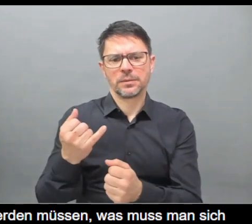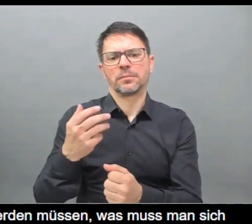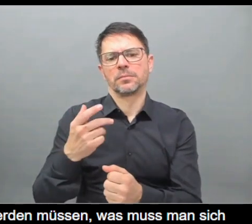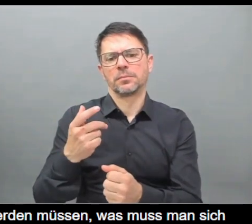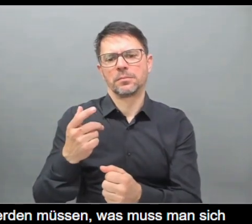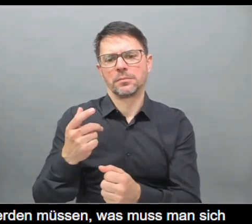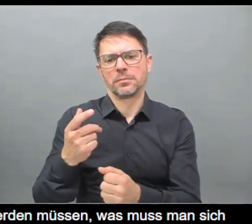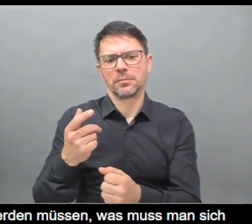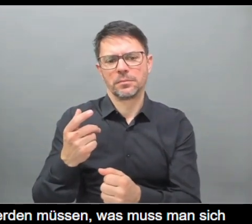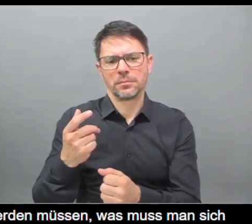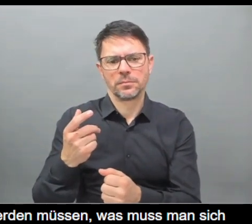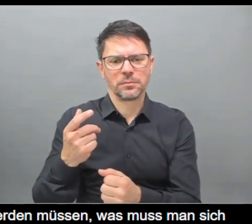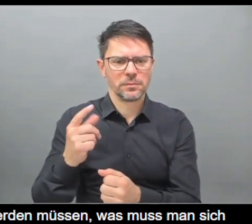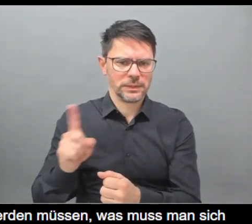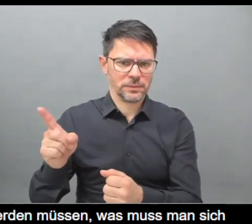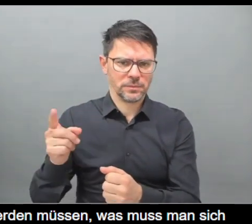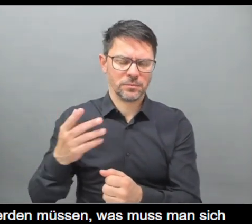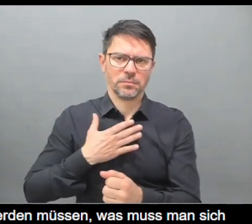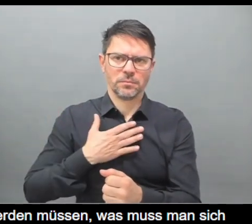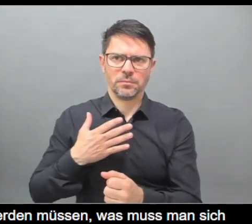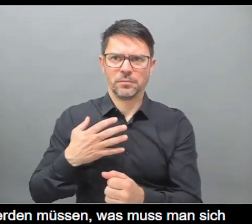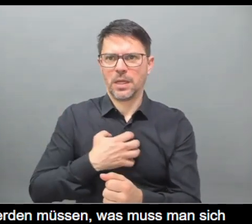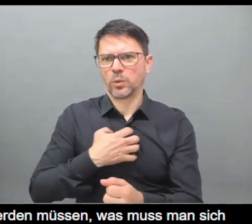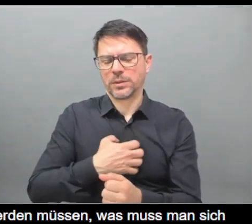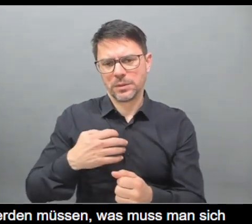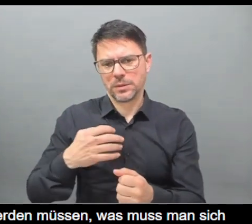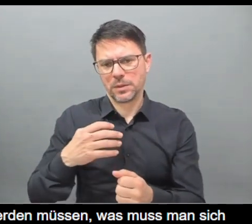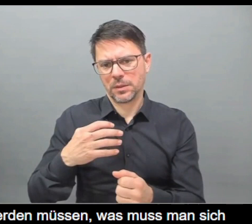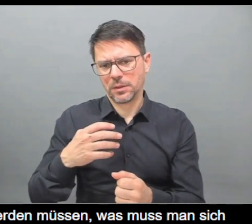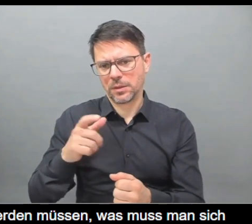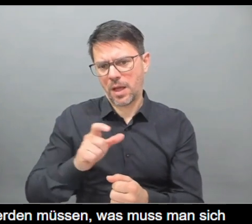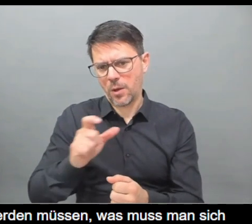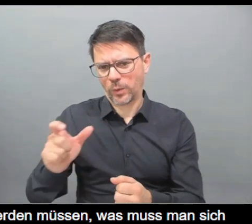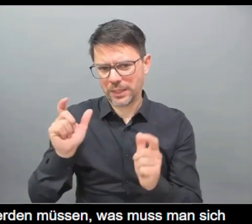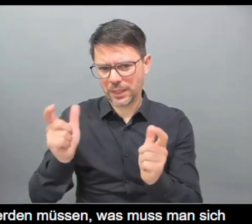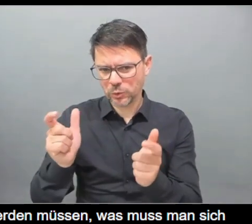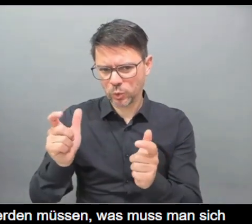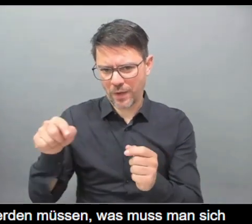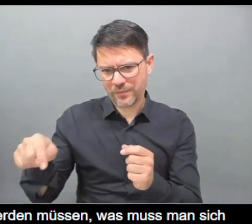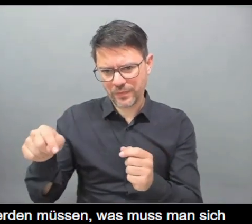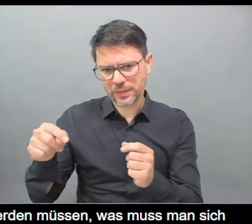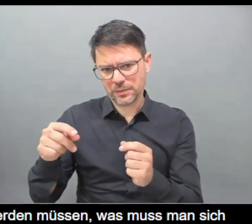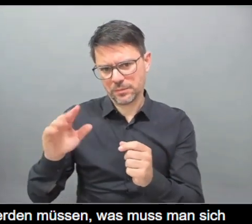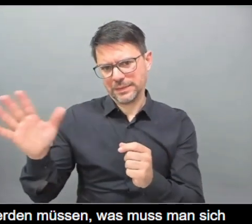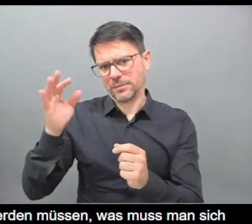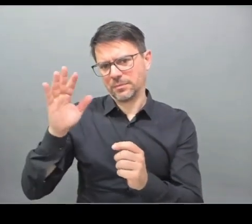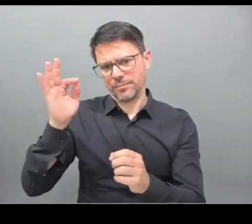beschrieben hat. Das sind Krankenhäuser, die im Wesentlichen Pflege geführt werden. Also wenn Sie so wollen,